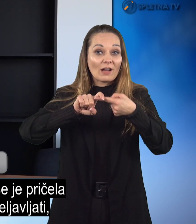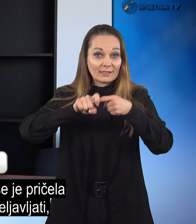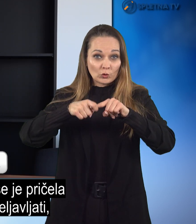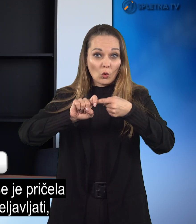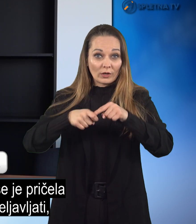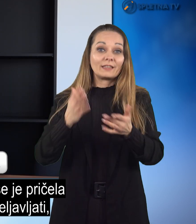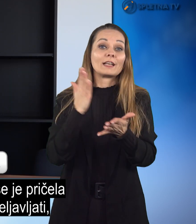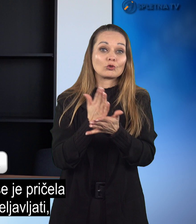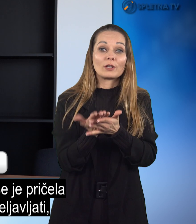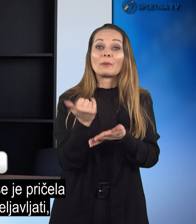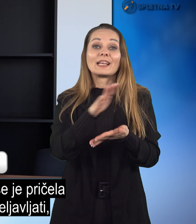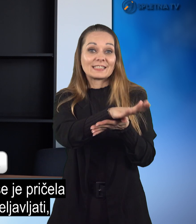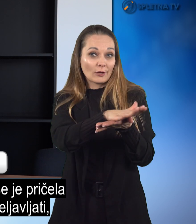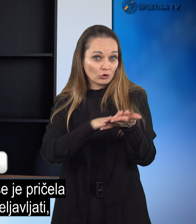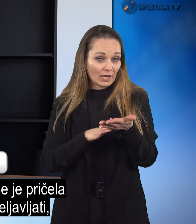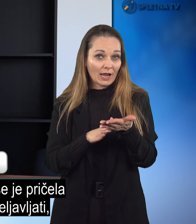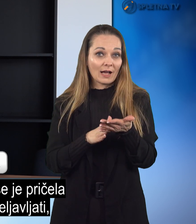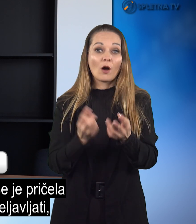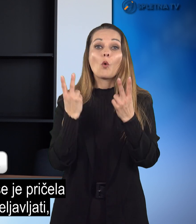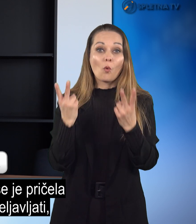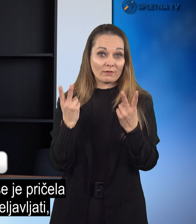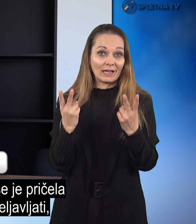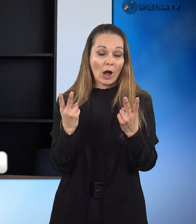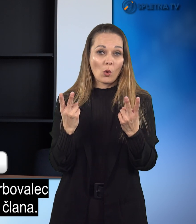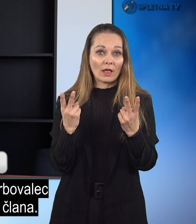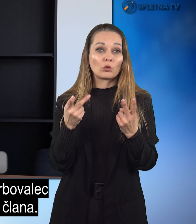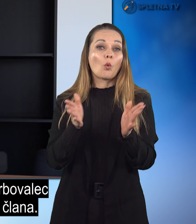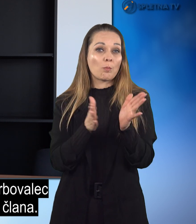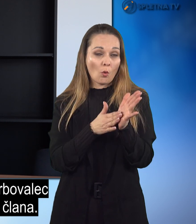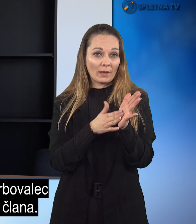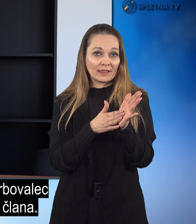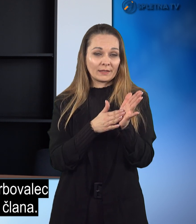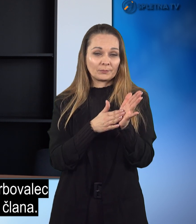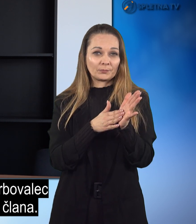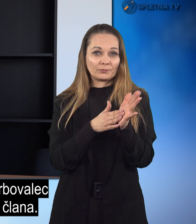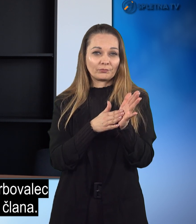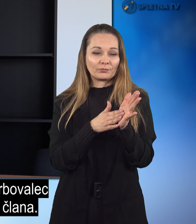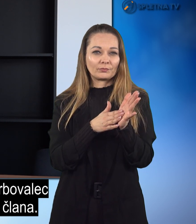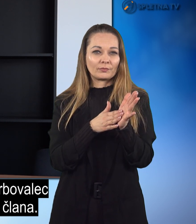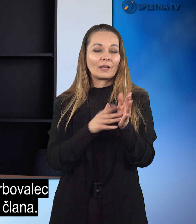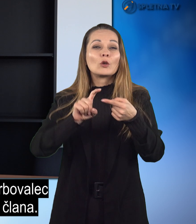Prva storitev, ki se je že pričela pravzaprav uveljavljati, je